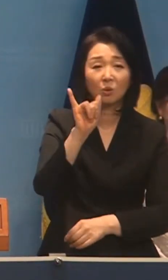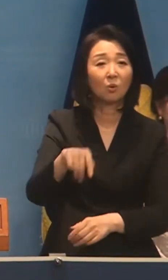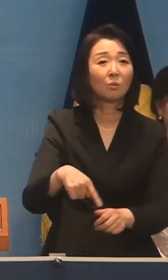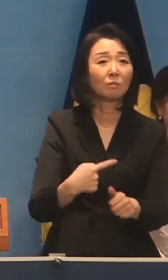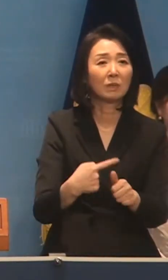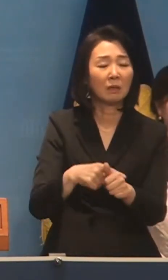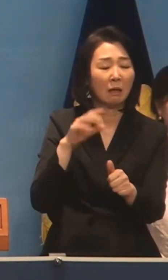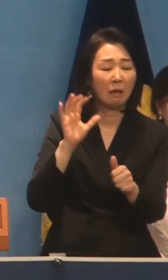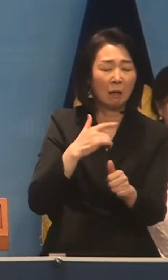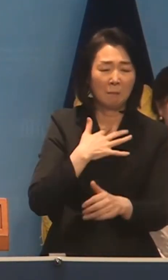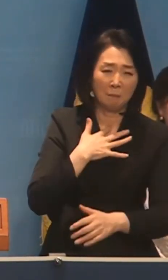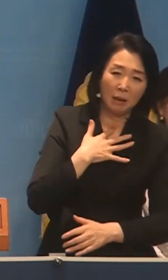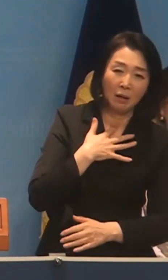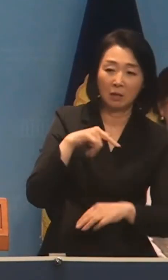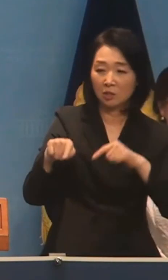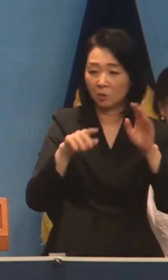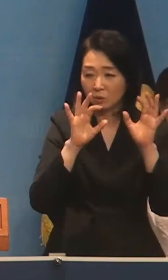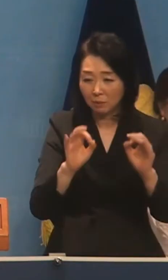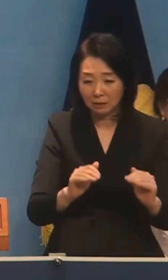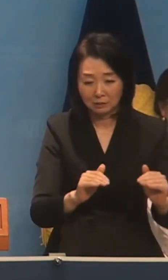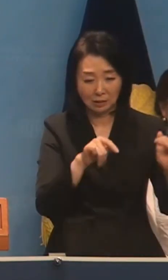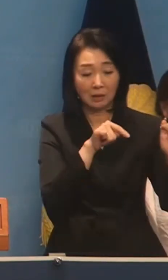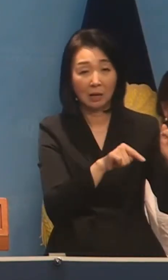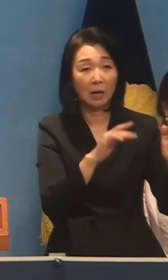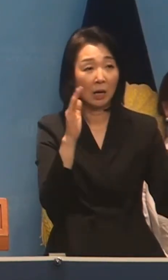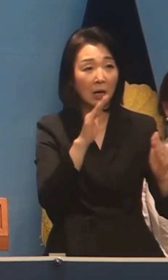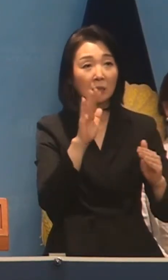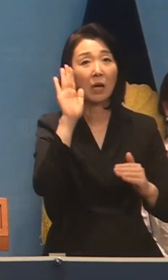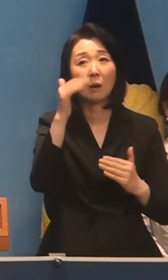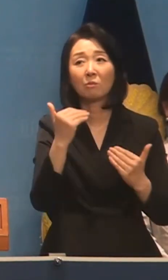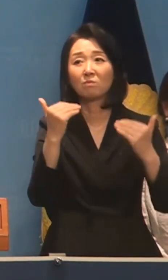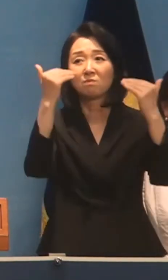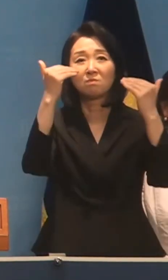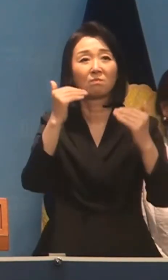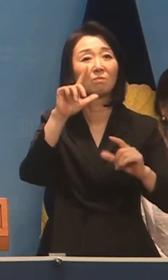비난과 혐오의 정치를 보고 자란 아이들은 어떤 어른들일까요?